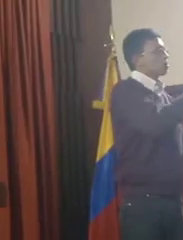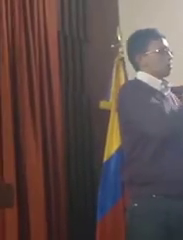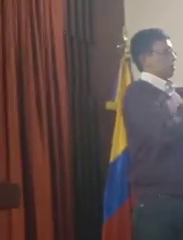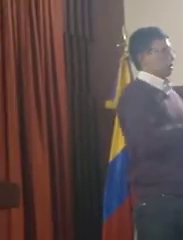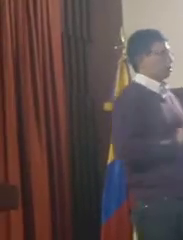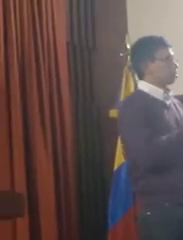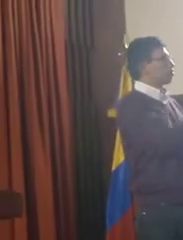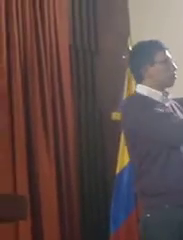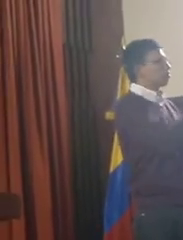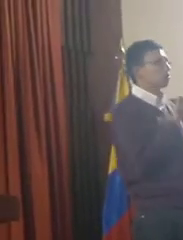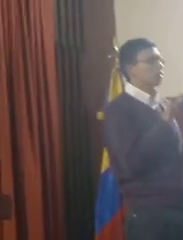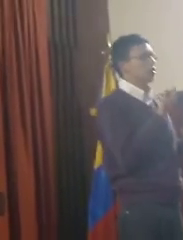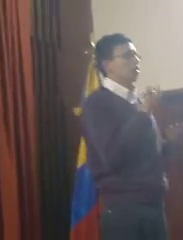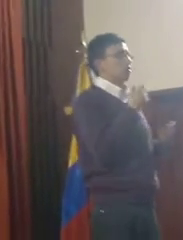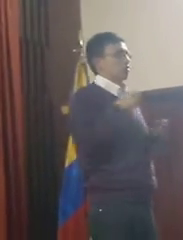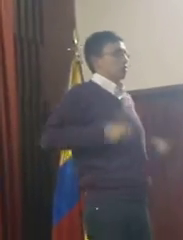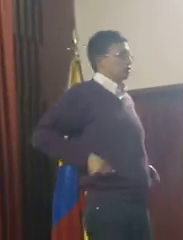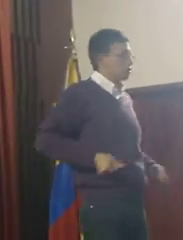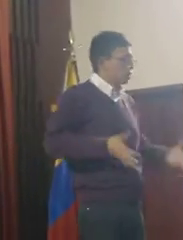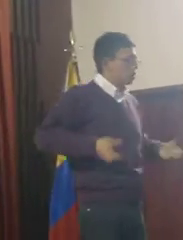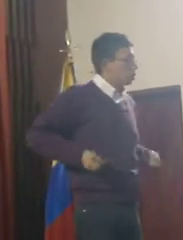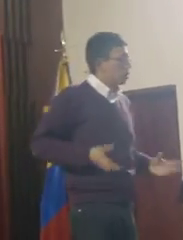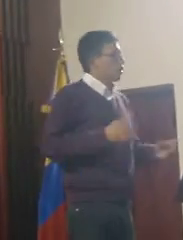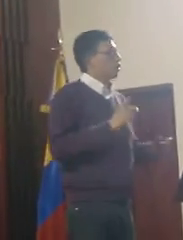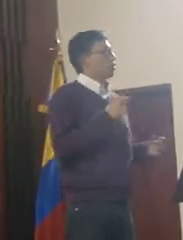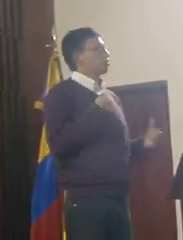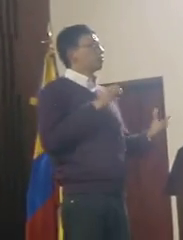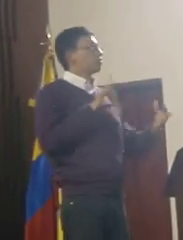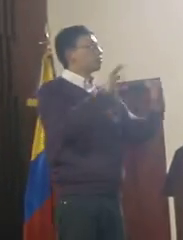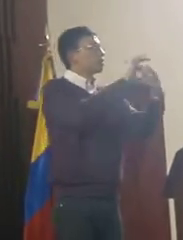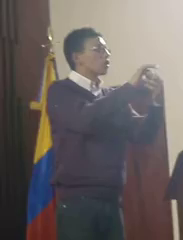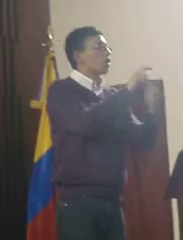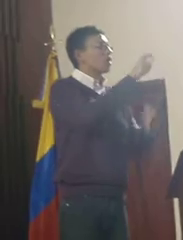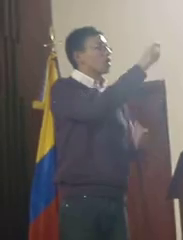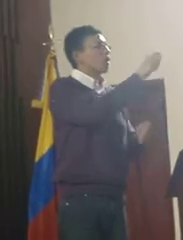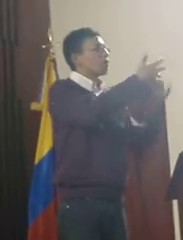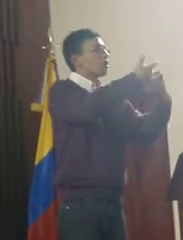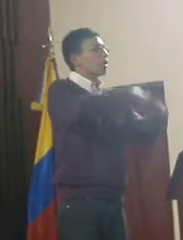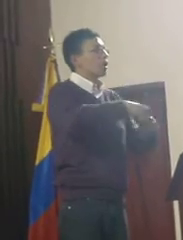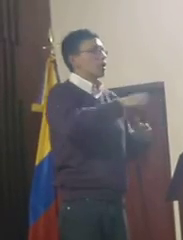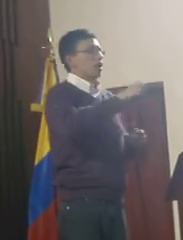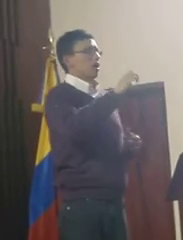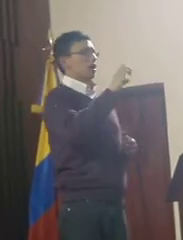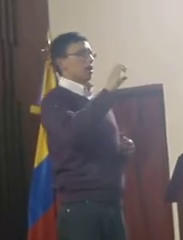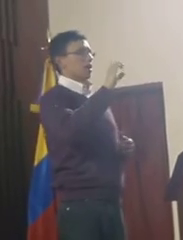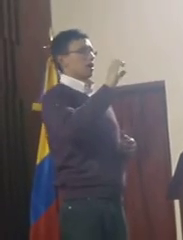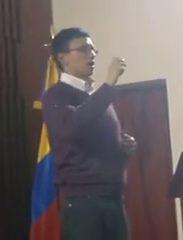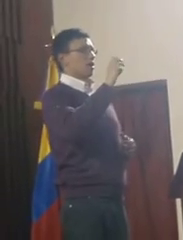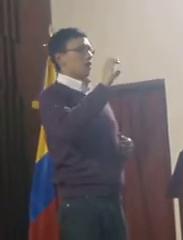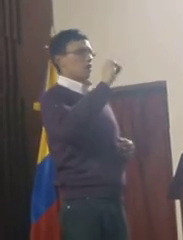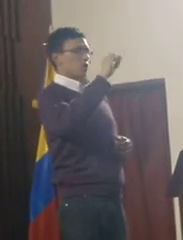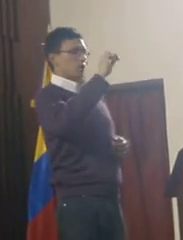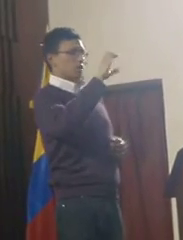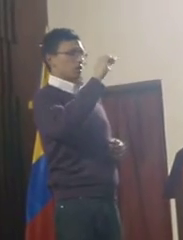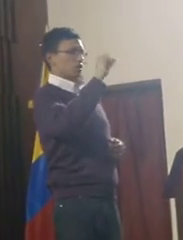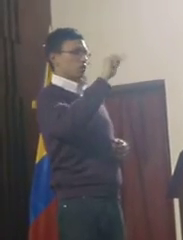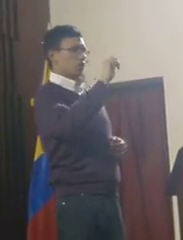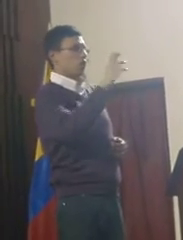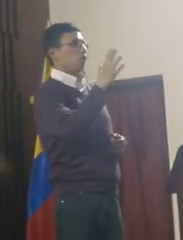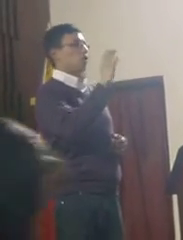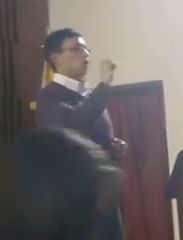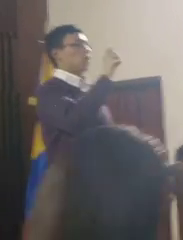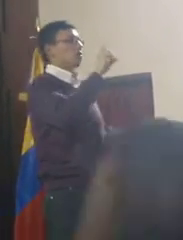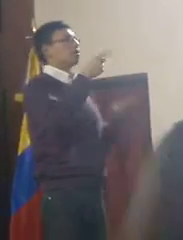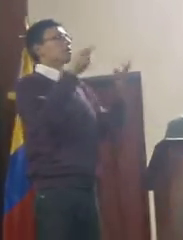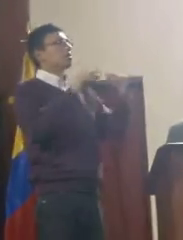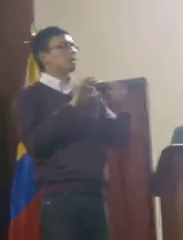también. Tenemos alianzas como GIRS Colombia, Conexión Colombia, Colombia MI, Fundación Chile, que